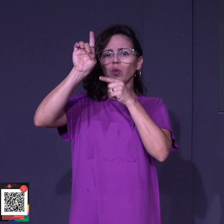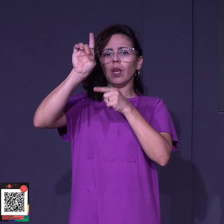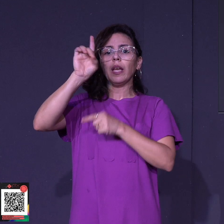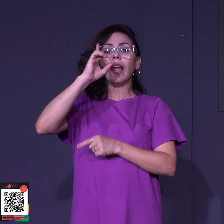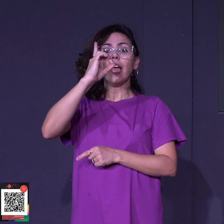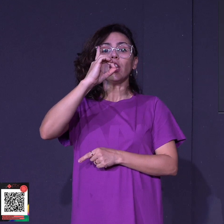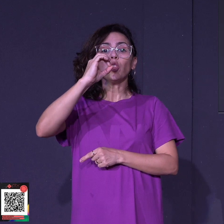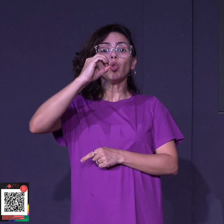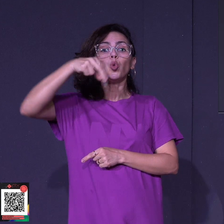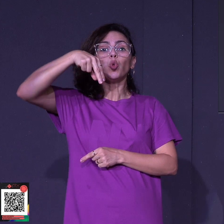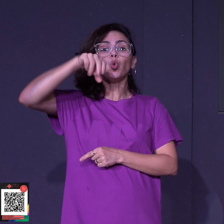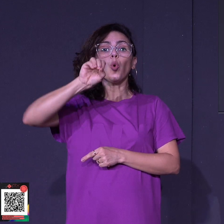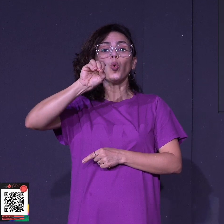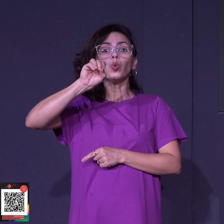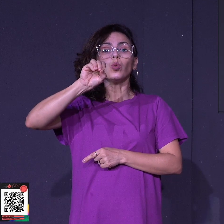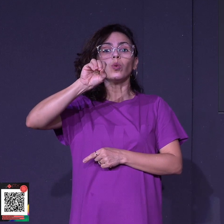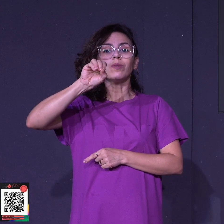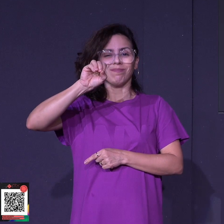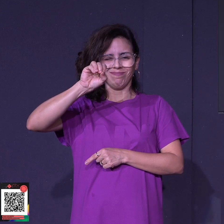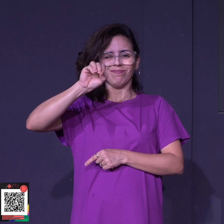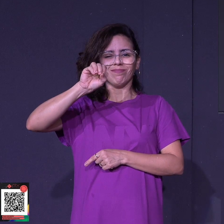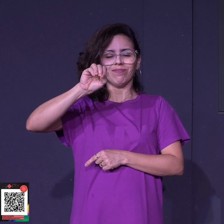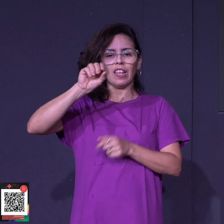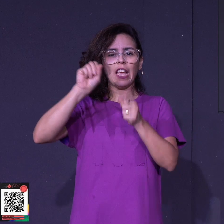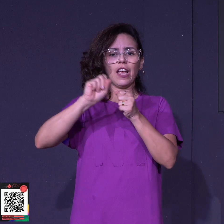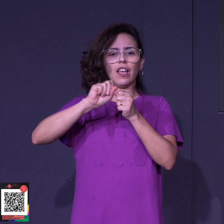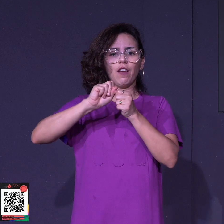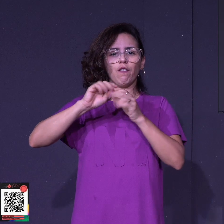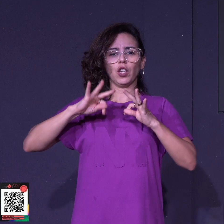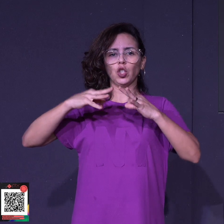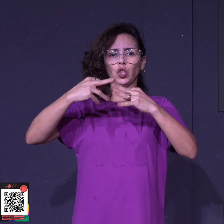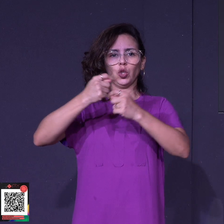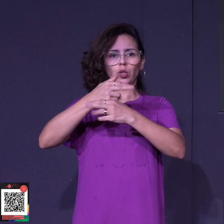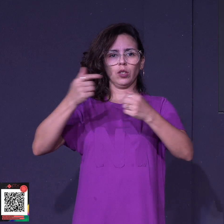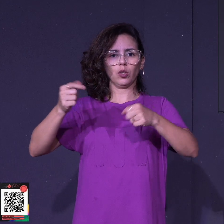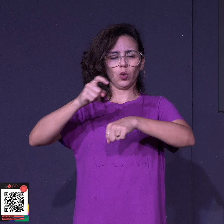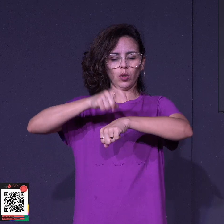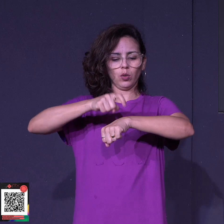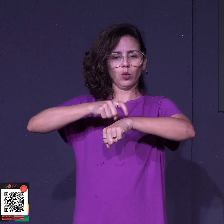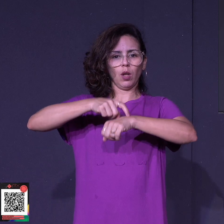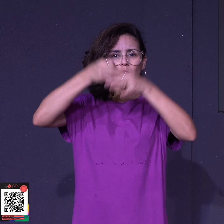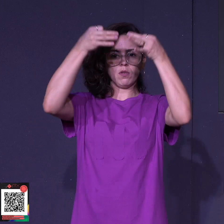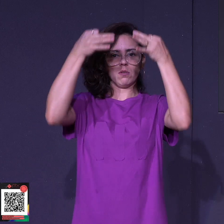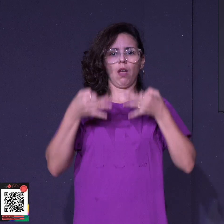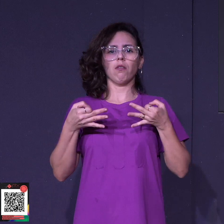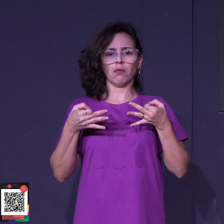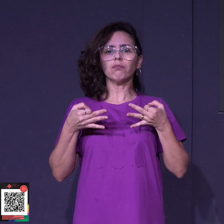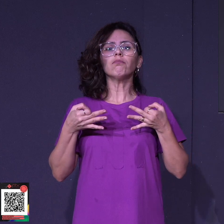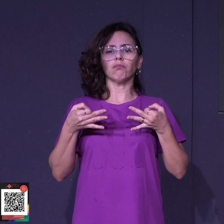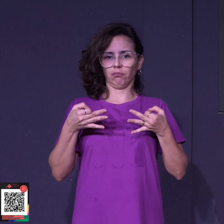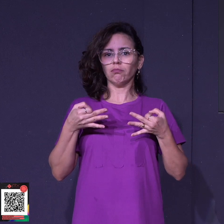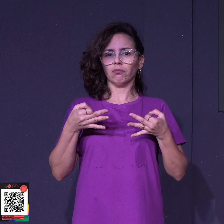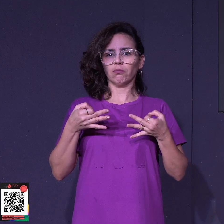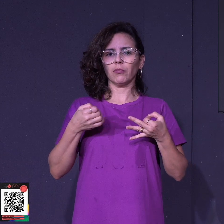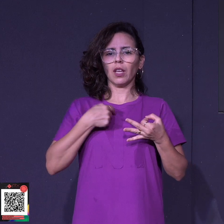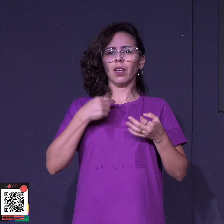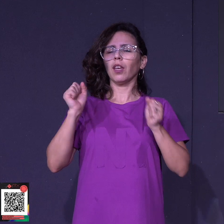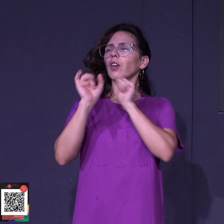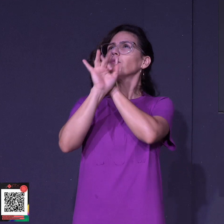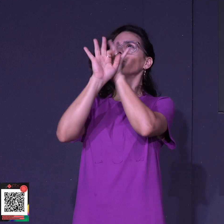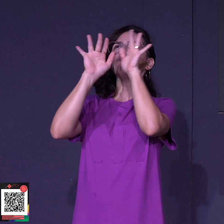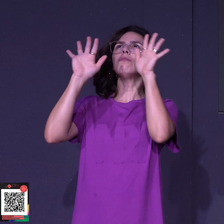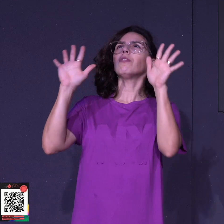faz tudo no tempo certo. Posso ouvir um amém por isso? E eu gosto de louvar e agradecer a Deus. Sabe por quê,